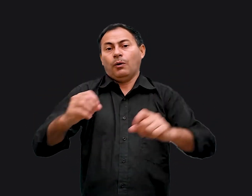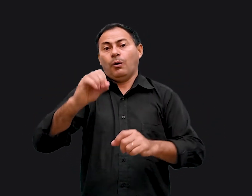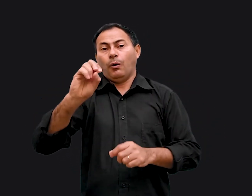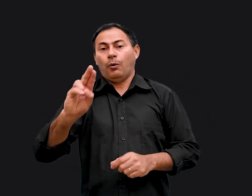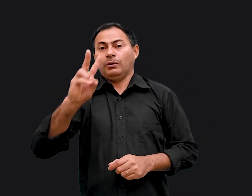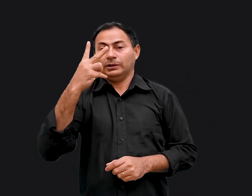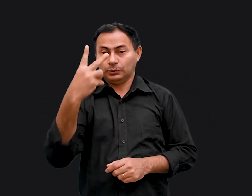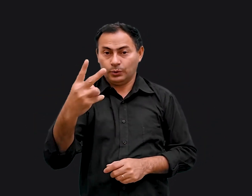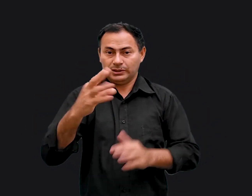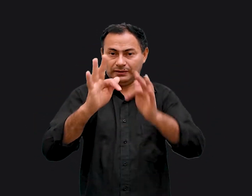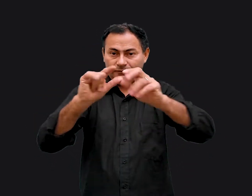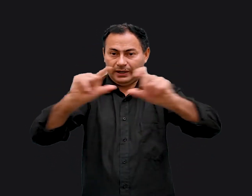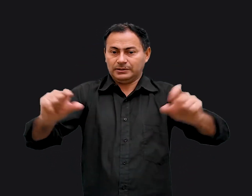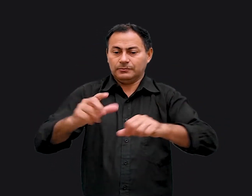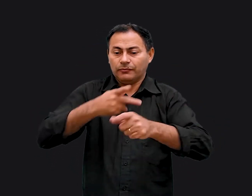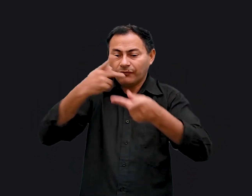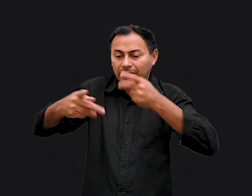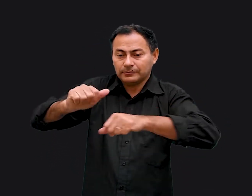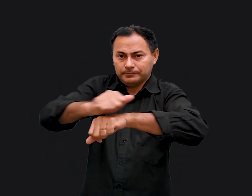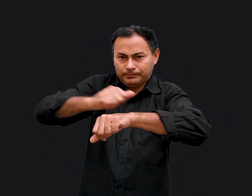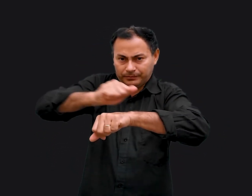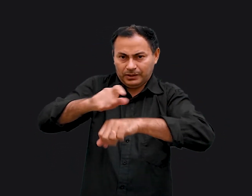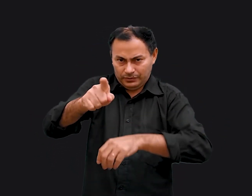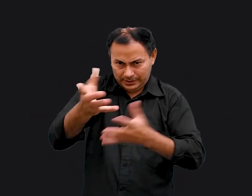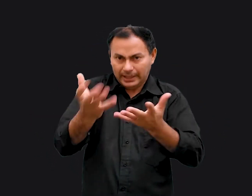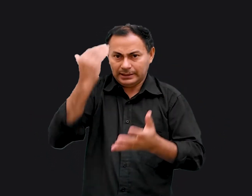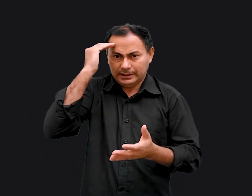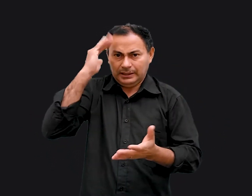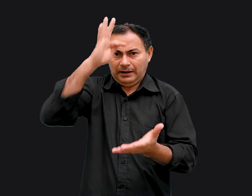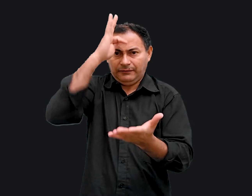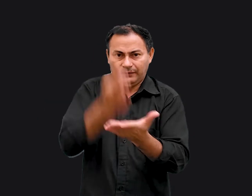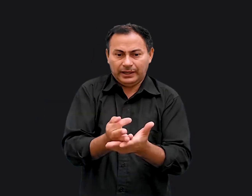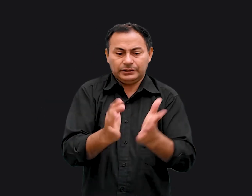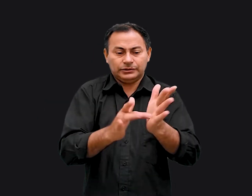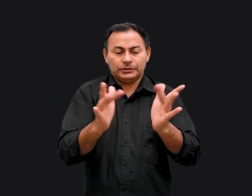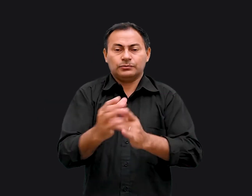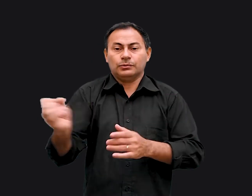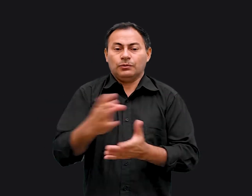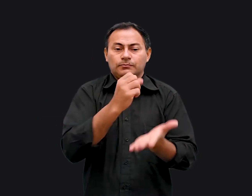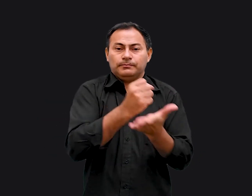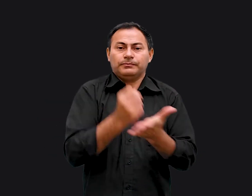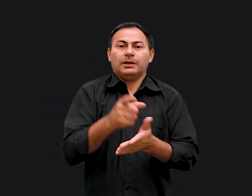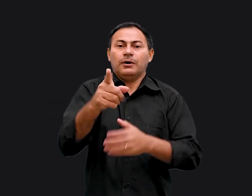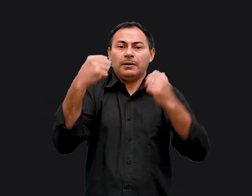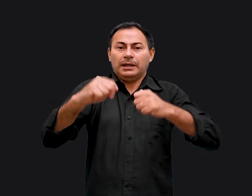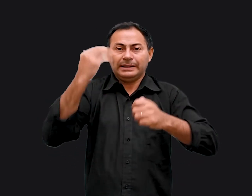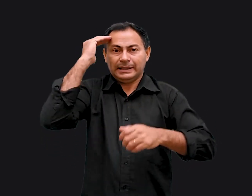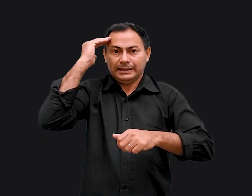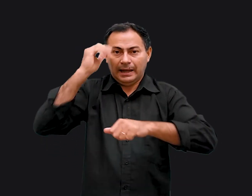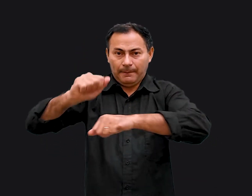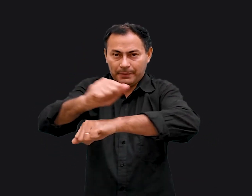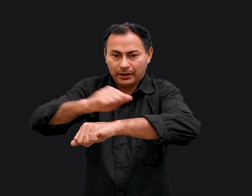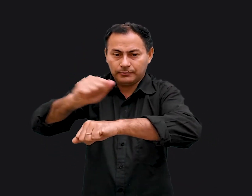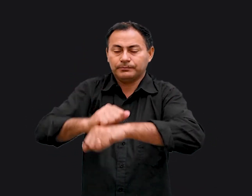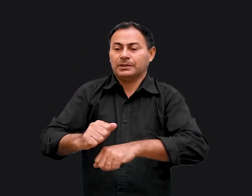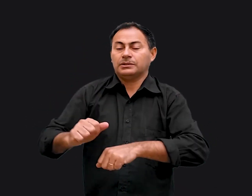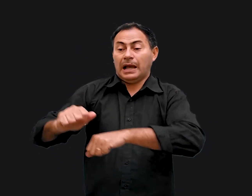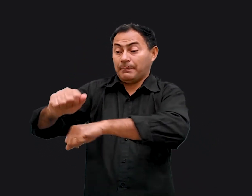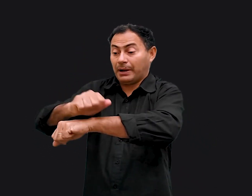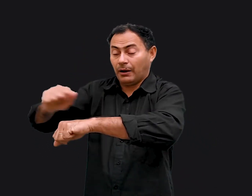duas sobre Abraão. Se você quiser entender a fé, diz o Novo Testamento, você precisa entender Abraão. Esse homem é a